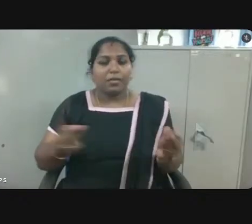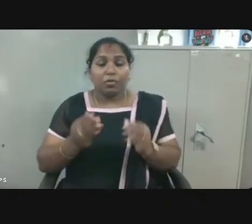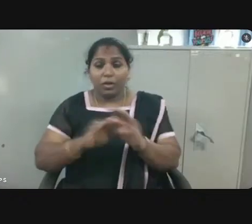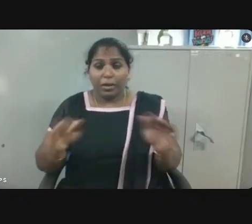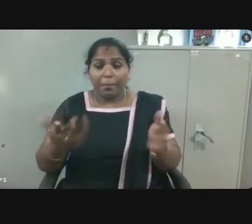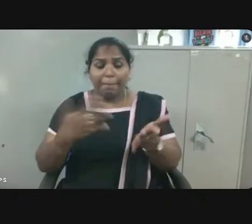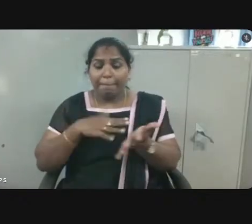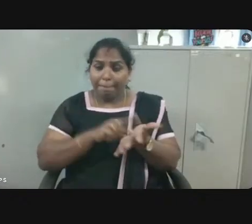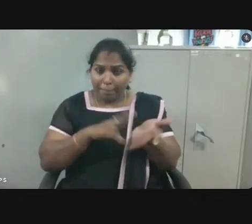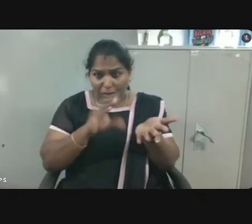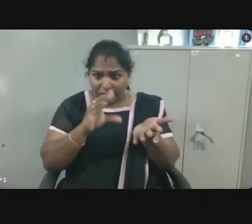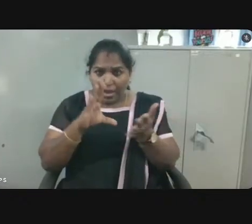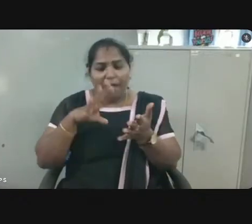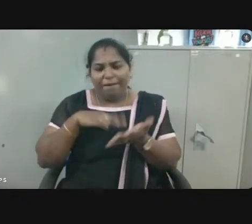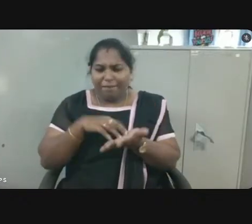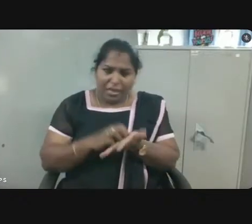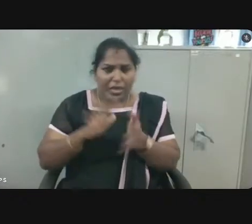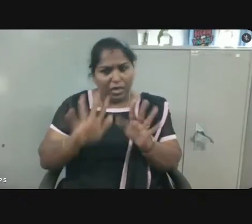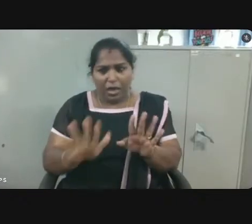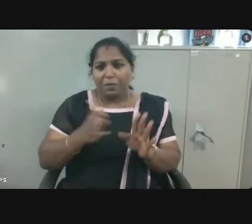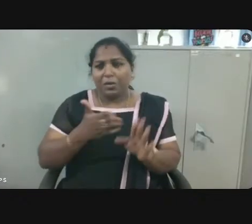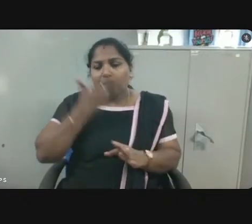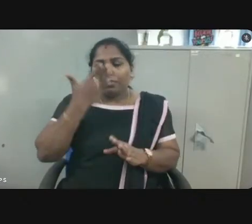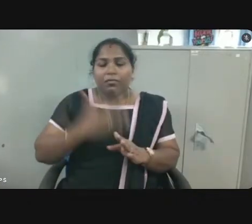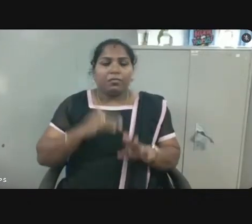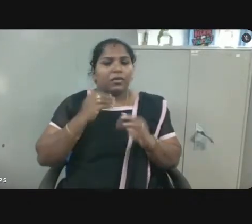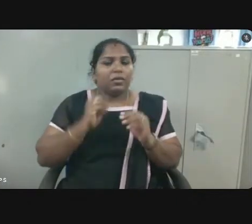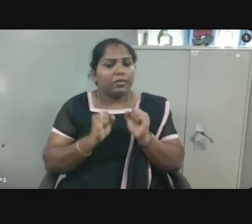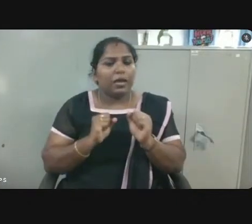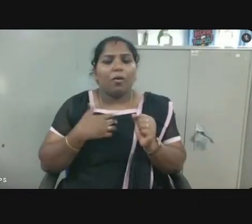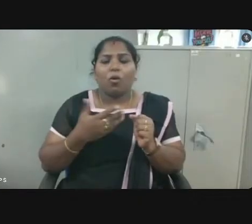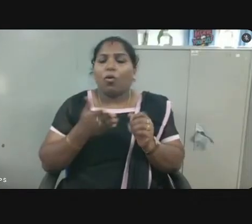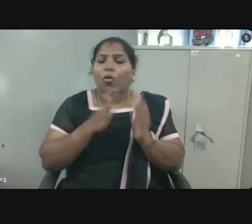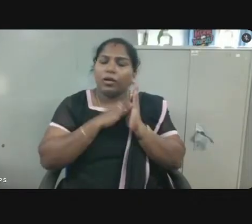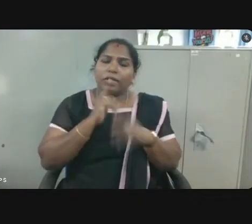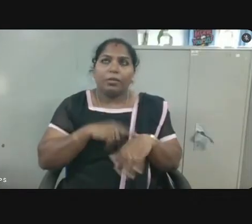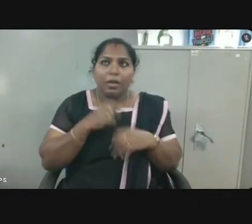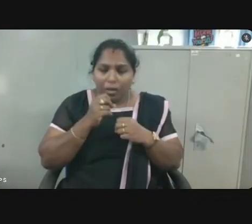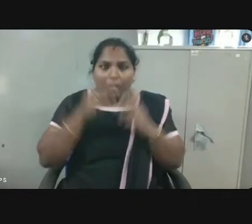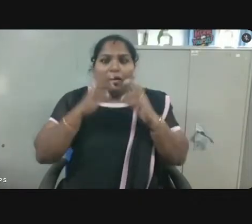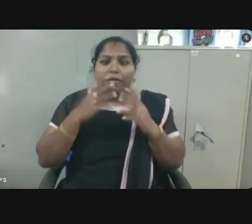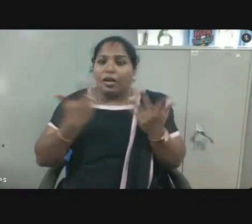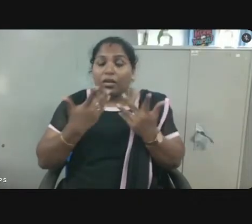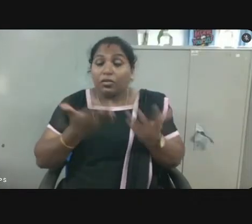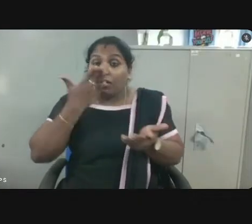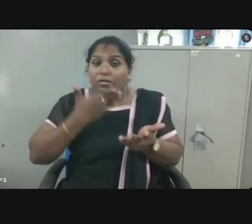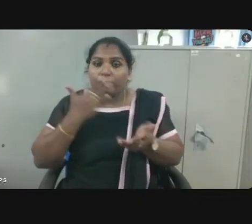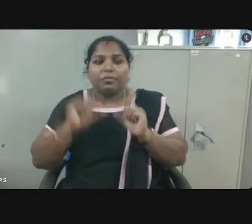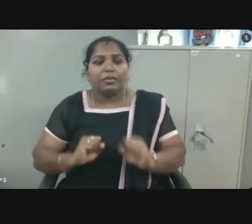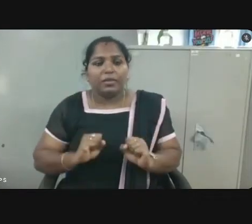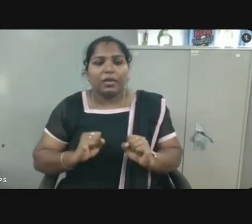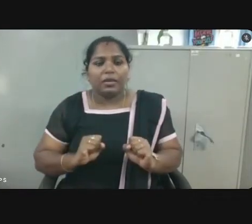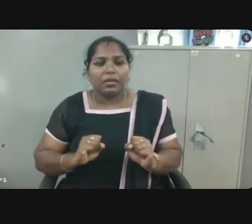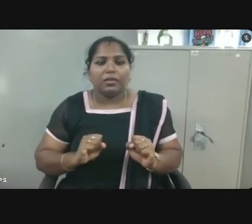ആയതുകൊണ്ട്, ബലക്കുറവും കൂടെ ഉള്ളതുകൊണ്ട് ഇവർക്ക് ശ്വാസം എടുക്കാൻ പറ്റത്തില്ല. അപ്പൊ പെട്ടെന്ന് ഉറക്കത്തിനിടയ്ക്ക് ഇവർ ഞെട്ടി എഴുന്നേക്കും, ശ്വാസം കിട്ടാതെ. അതിനാണ് നമ്മൾ സ്ലീപ്പ് ആപ്നിയ എന്ന് പറയുന്നത്.